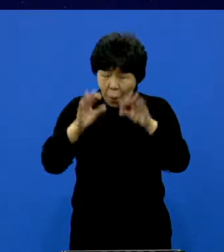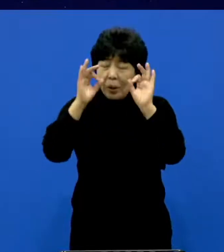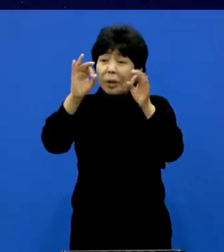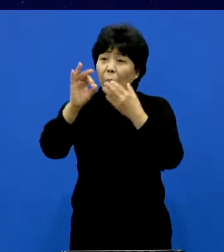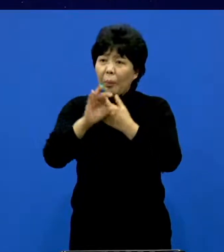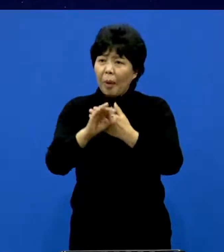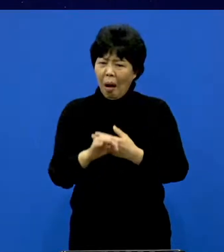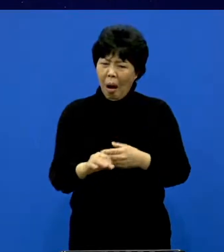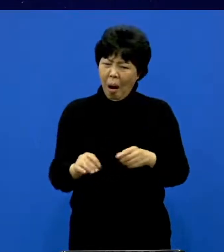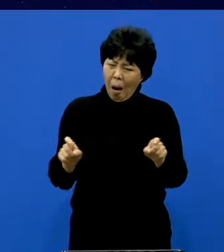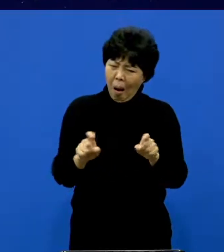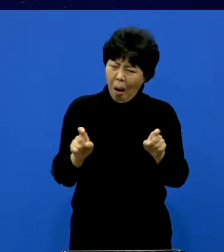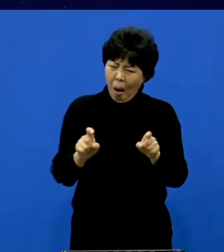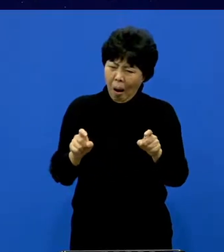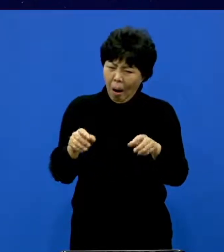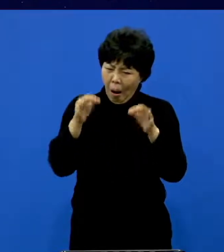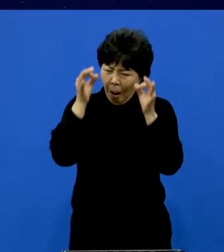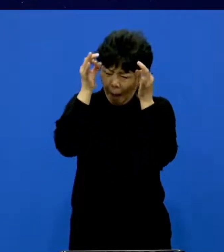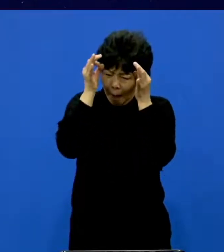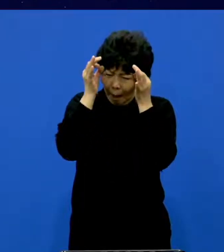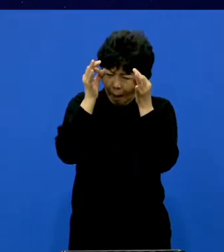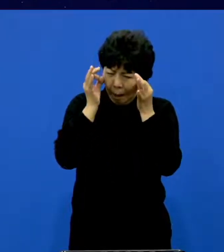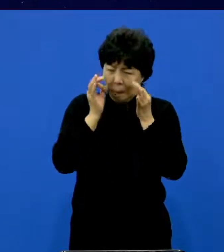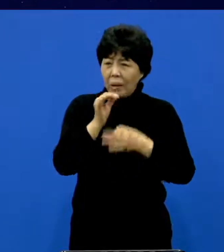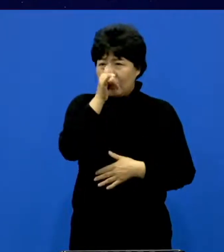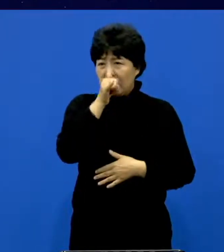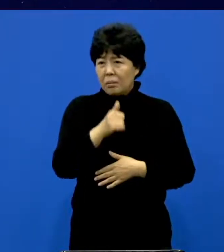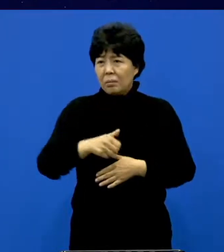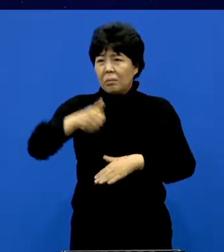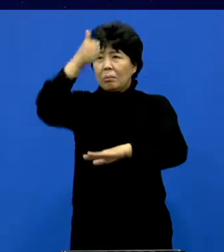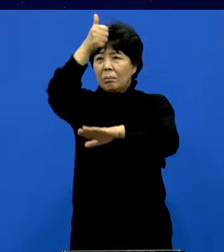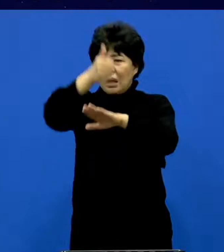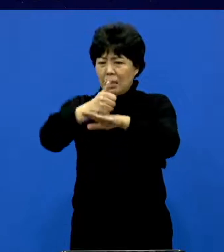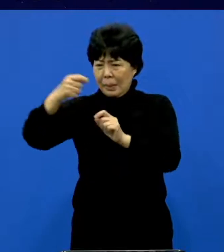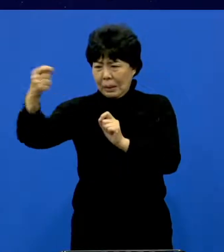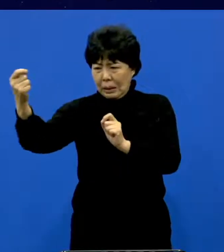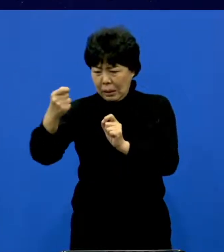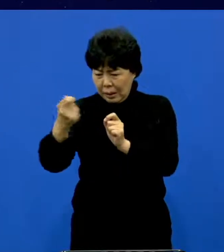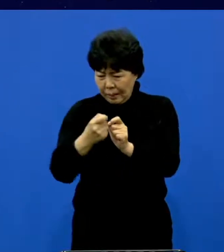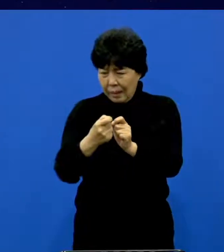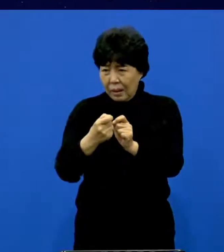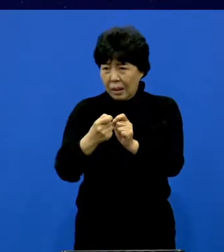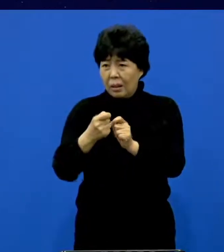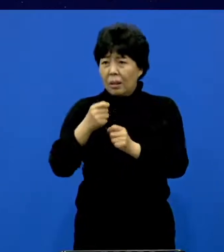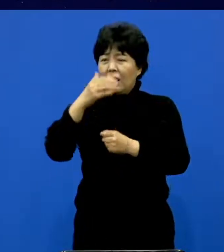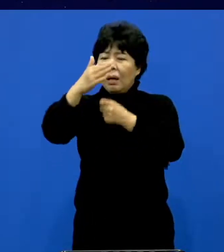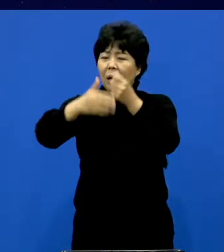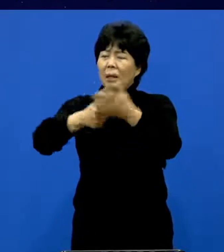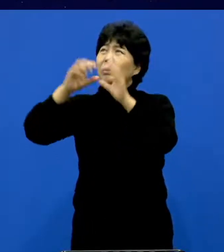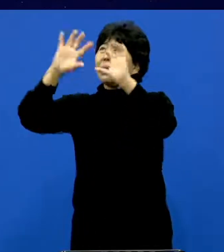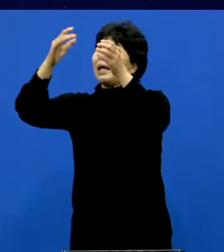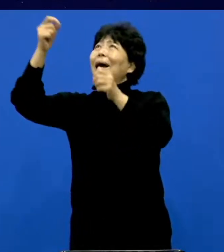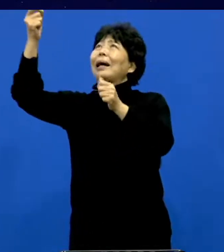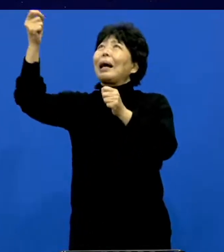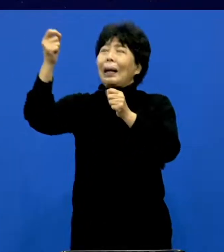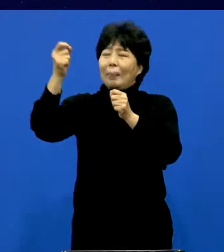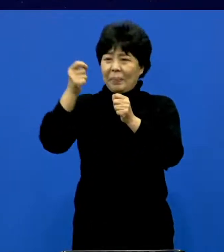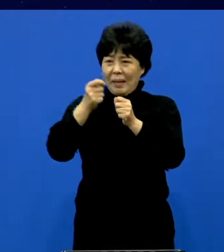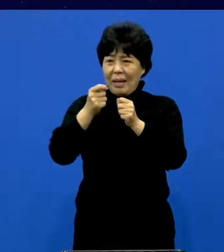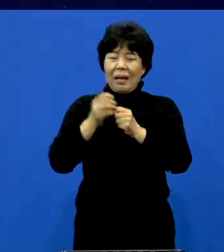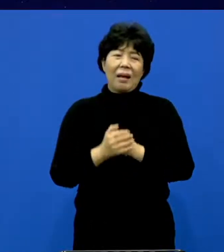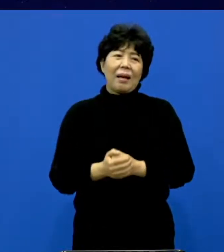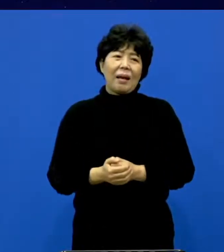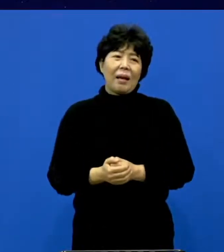종말론적인 메시지이기 때문에 그렇습니다. 임박한 미래, 또 다가올 하나님의 나라.